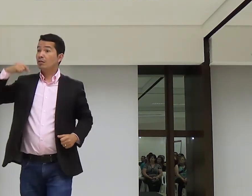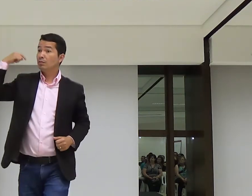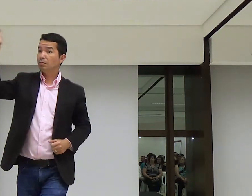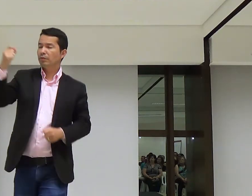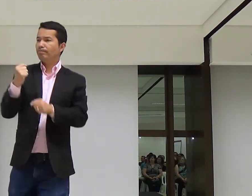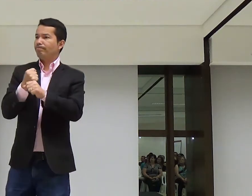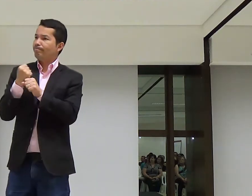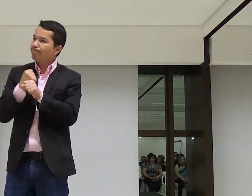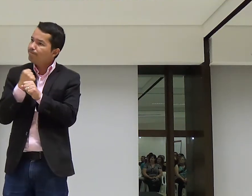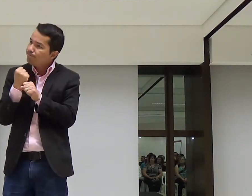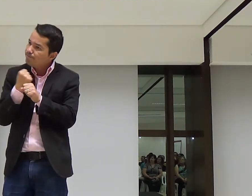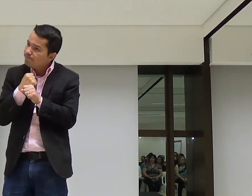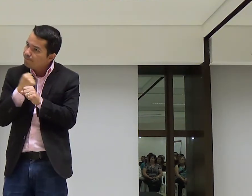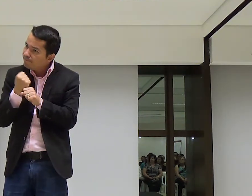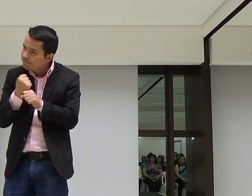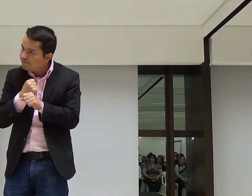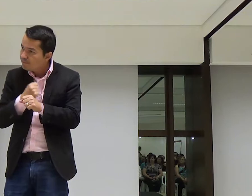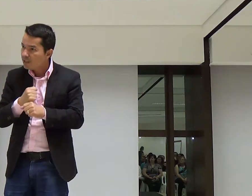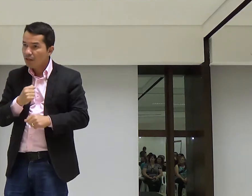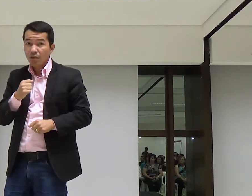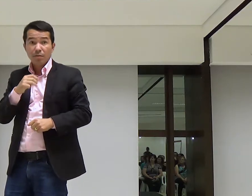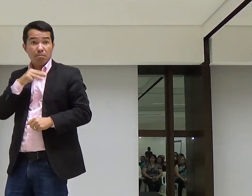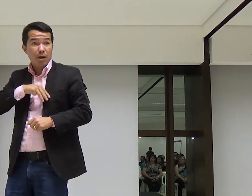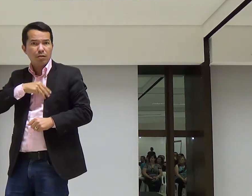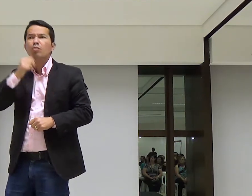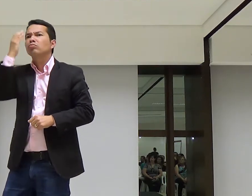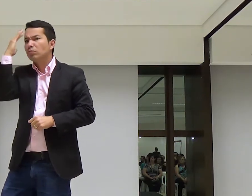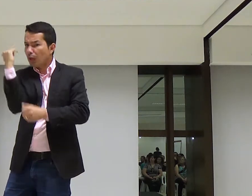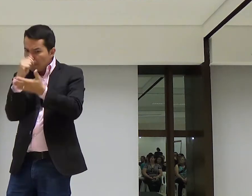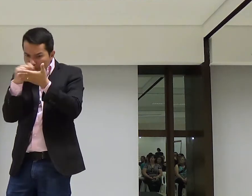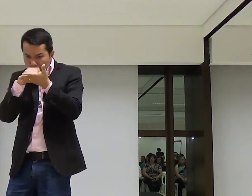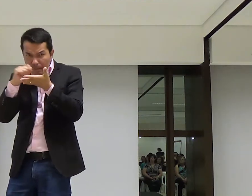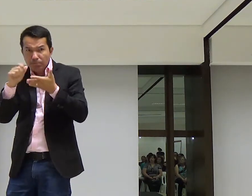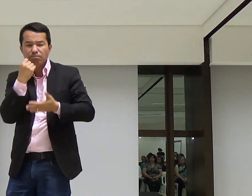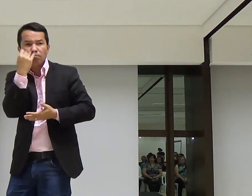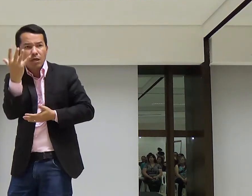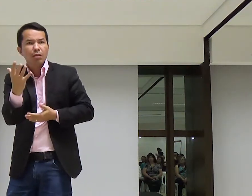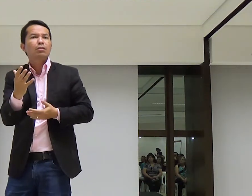a segui-lo. E depois de alguns anos, Mateus já,